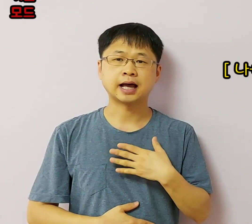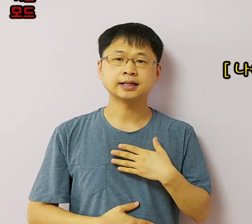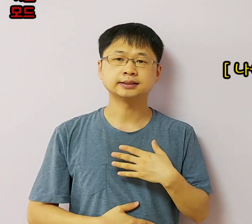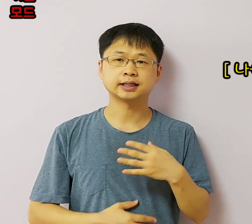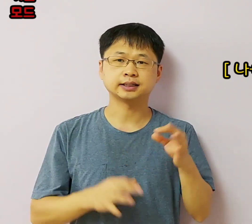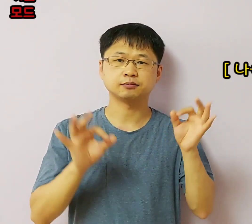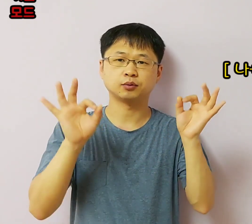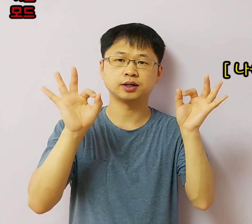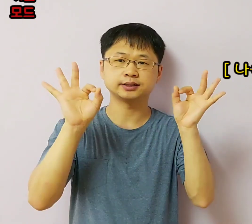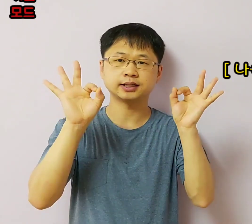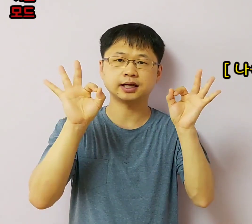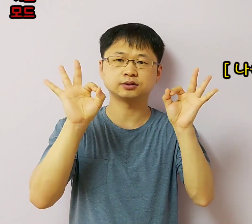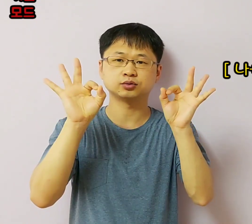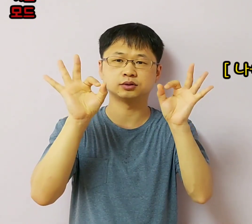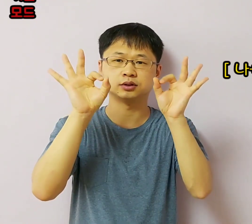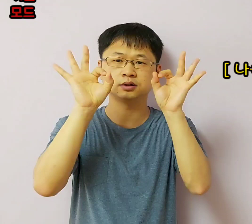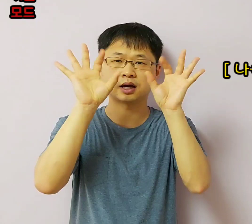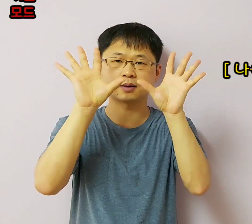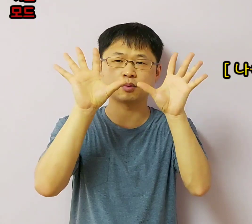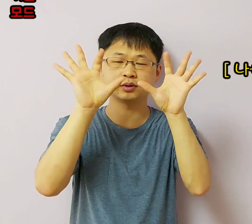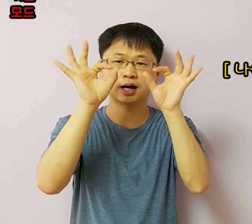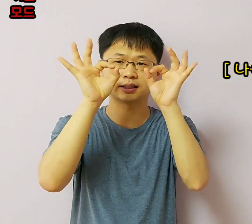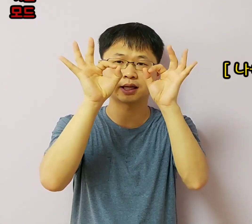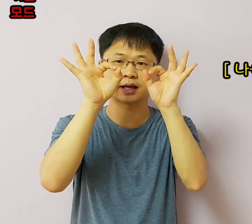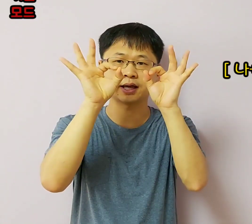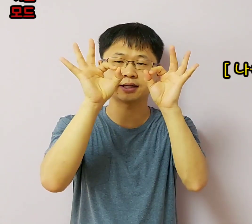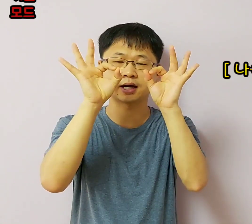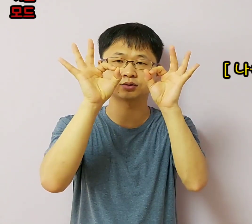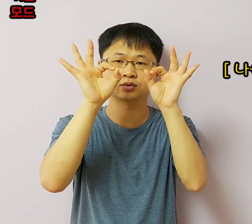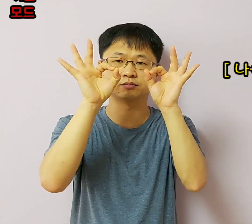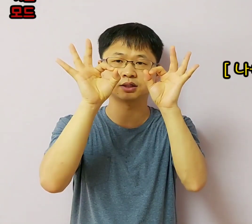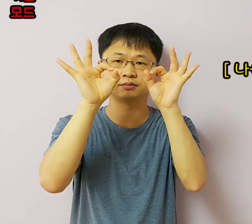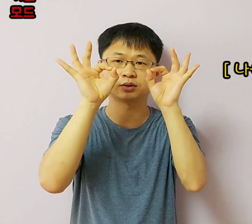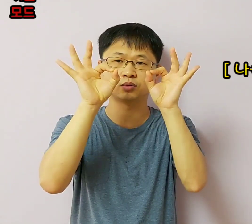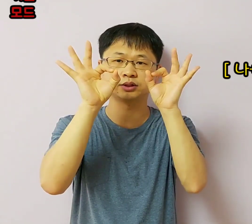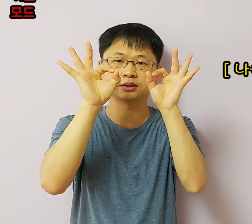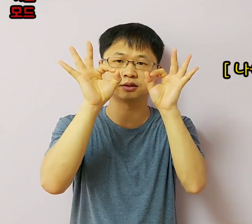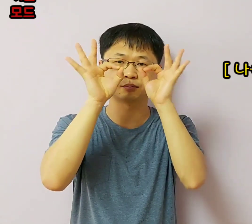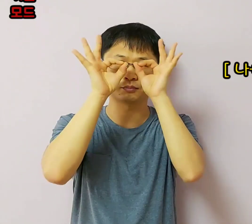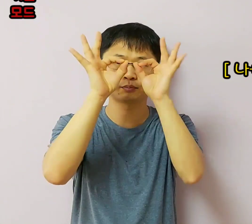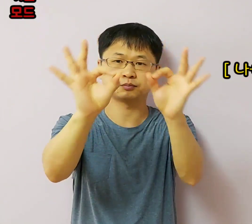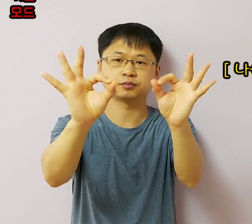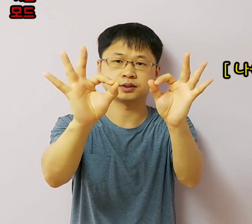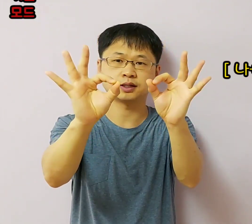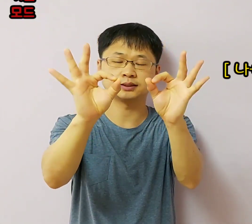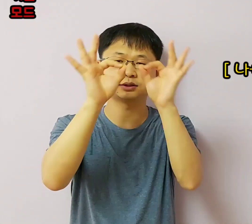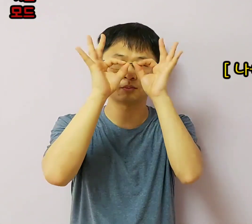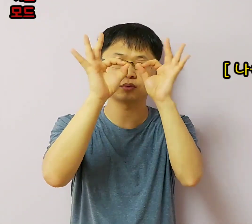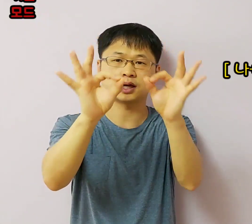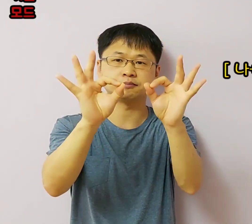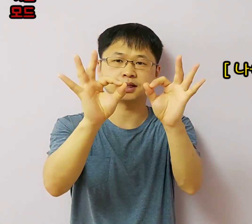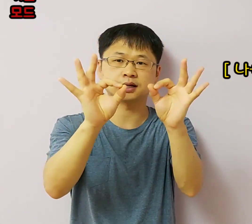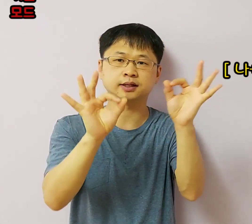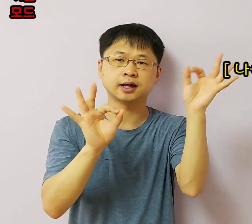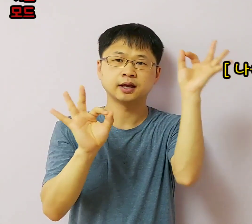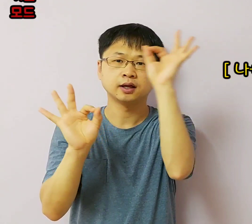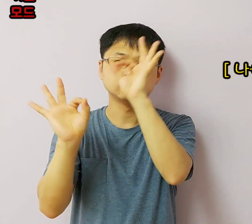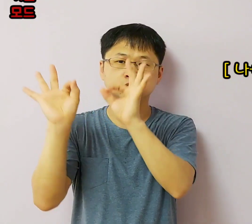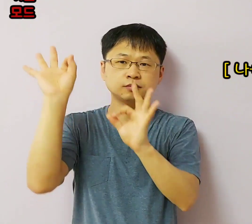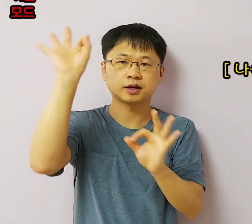나를 찾기 때문에 원래 찾다는 수어는 아까 보다 할 때 양손 엄지검지 고리 지어는 거 기억하시죠? 보다입니다. 근데 눈을